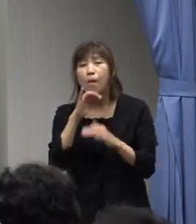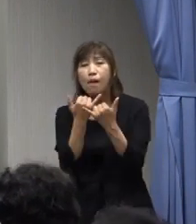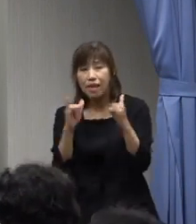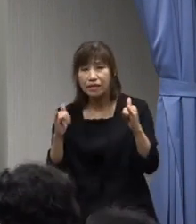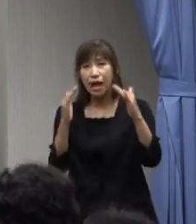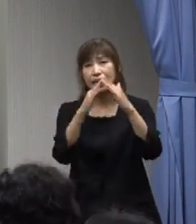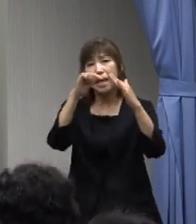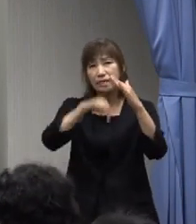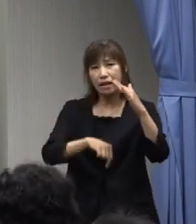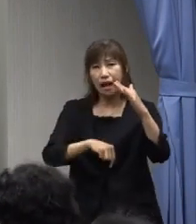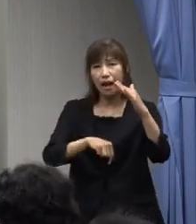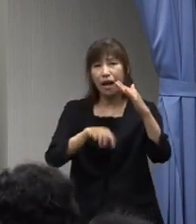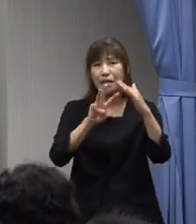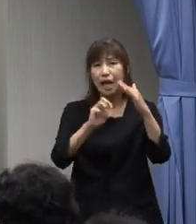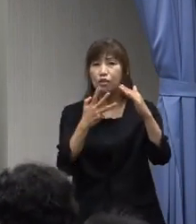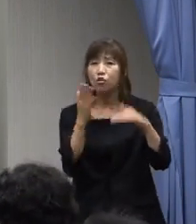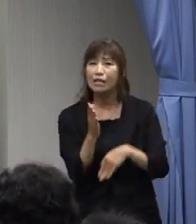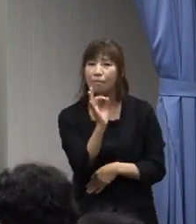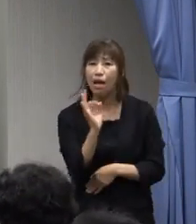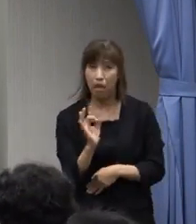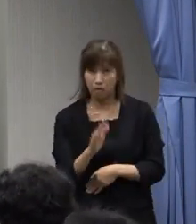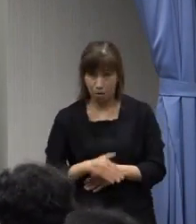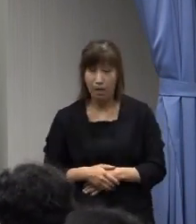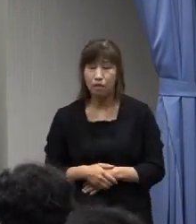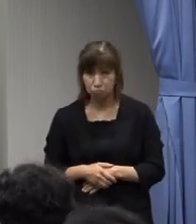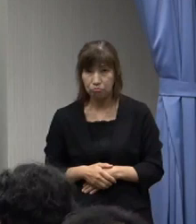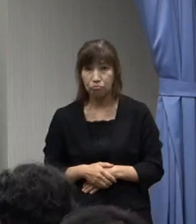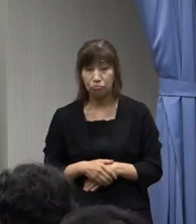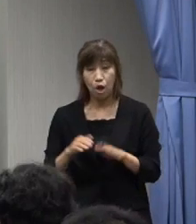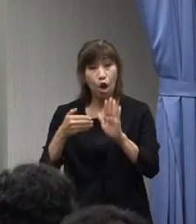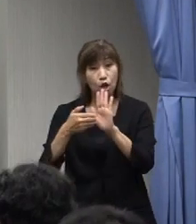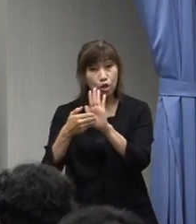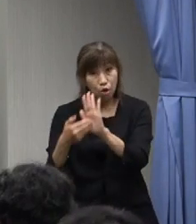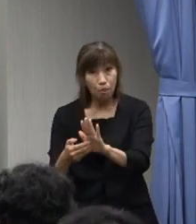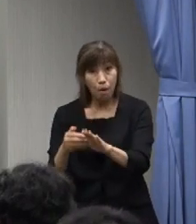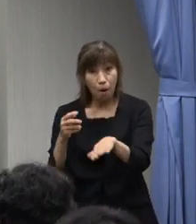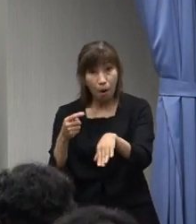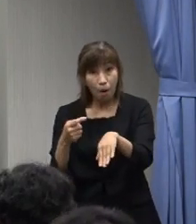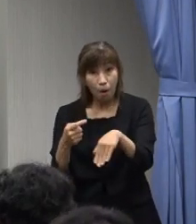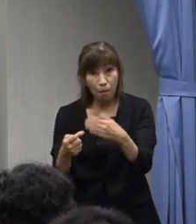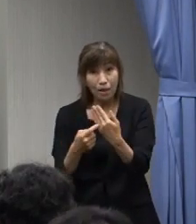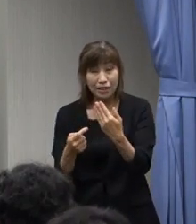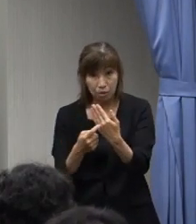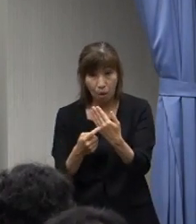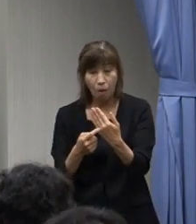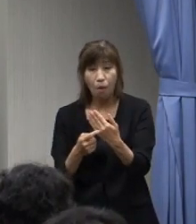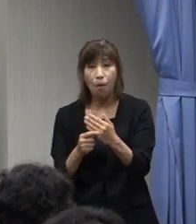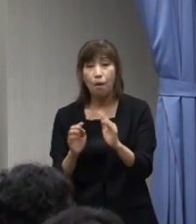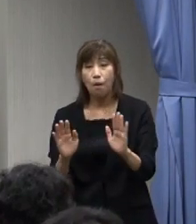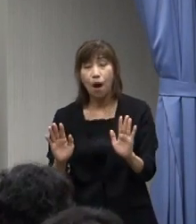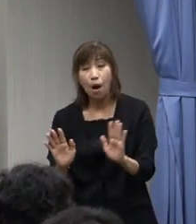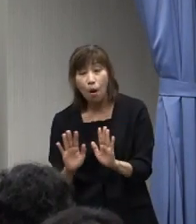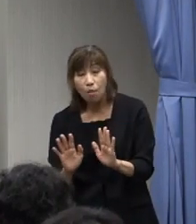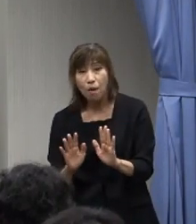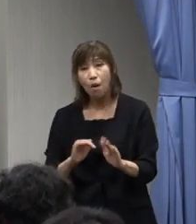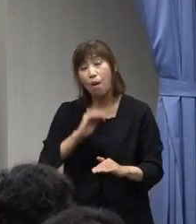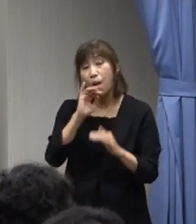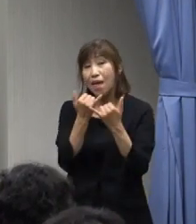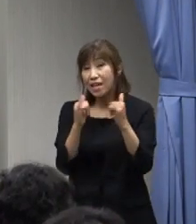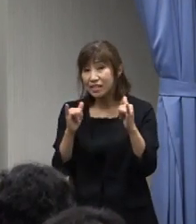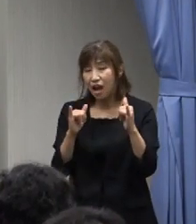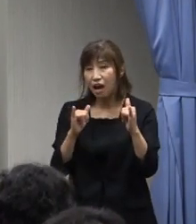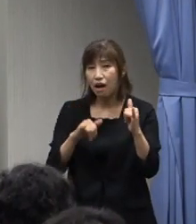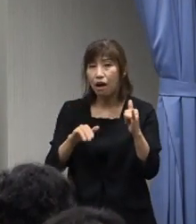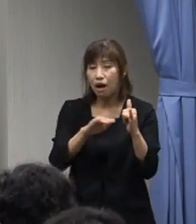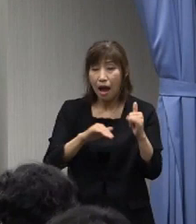です。で、予防のポイントですけども、高齢者、お子さん、熱中症にかかるリスクが高いという方です。周囲からの声